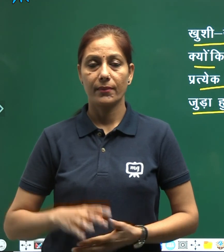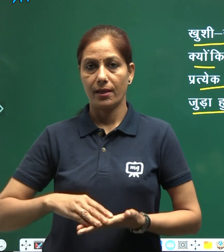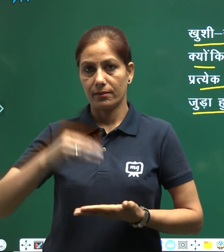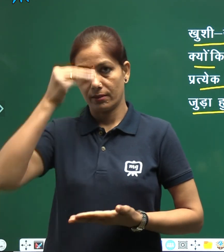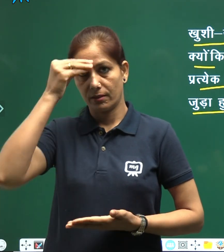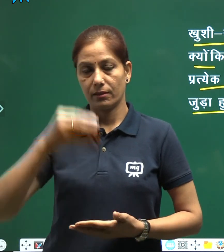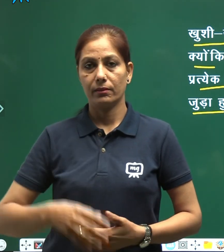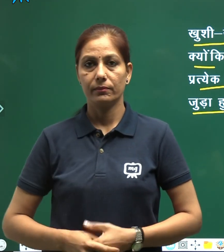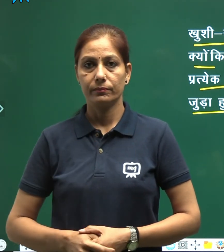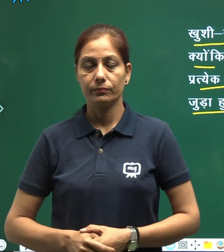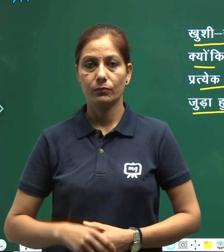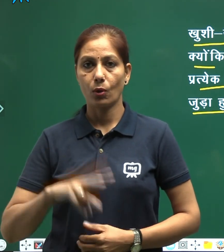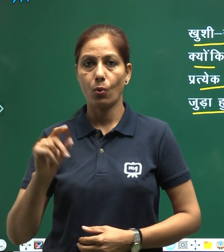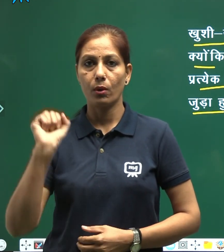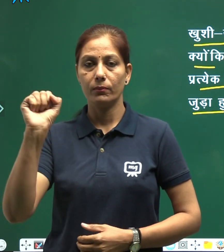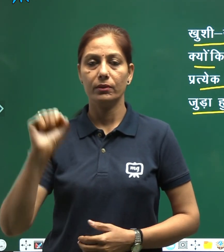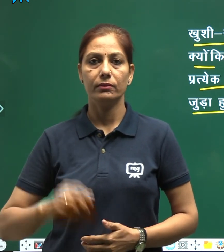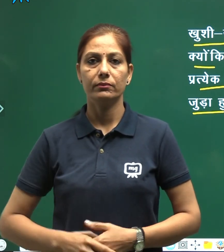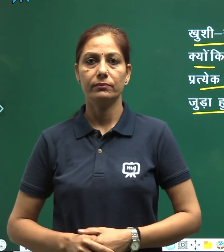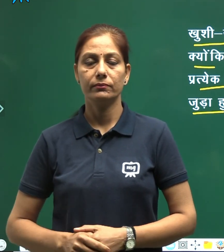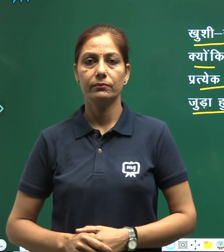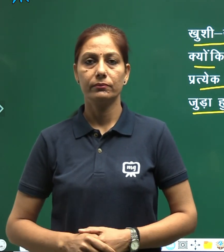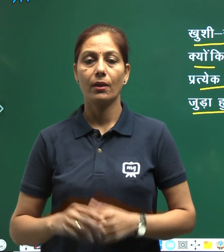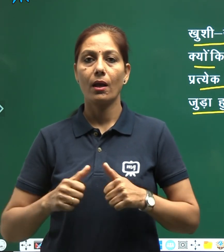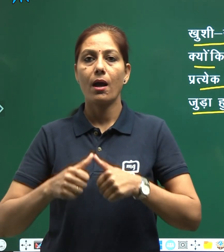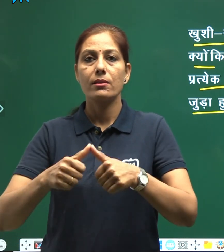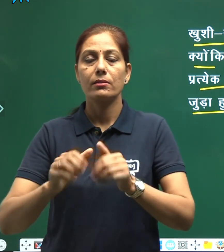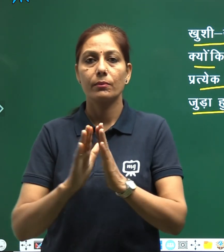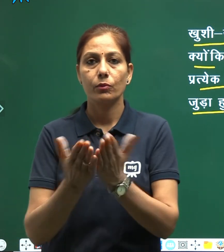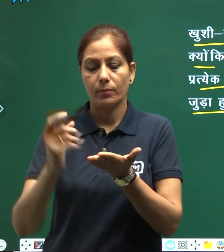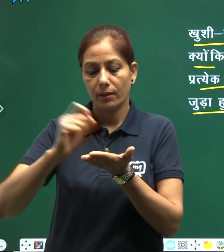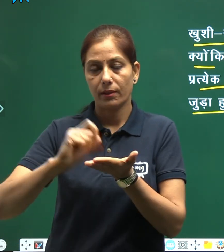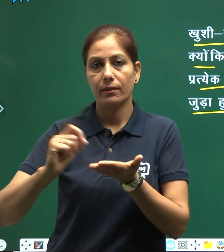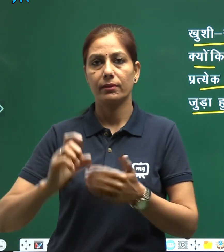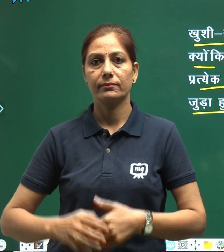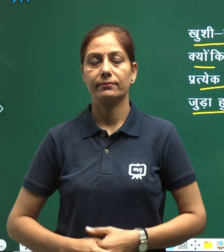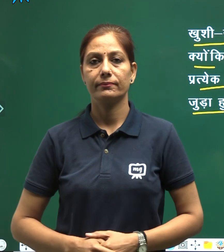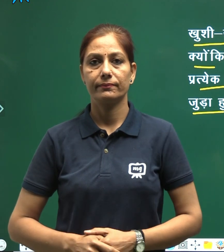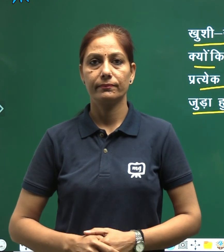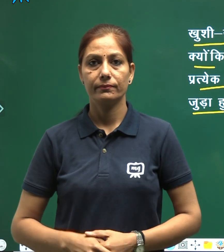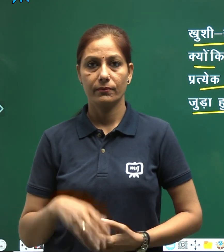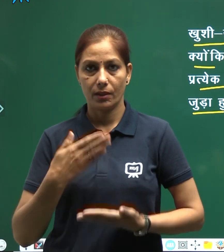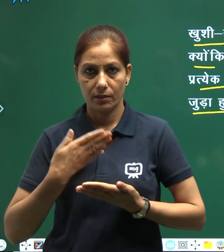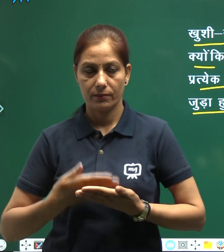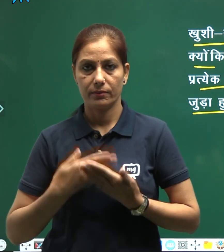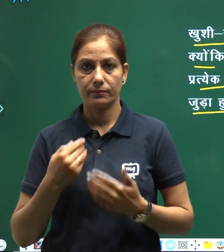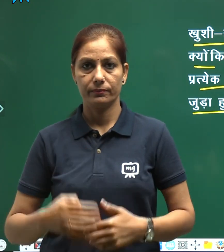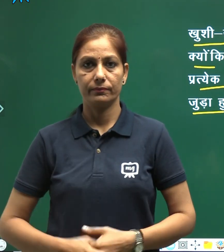करें और अपनी उत्तर पुस्तिका में लिखें। धन्यवाद।